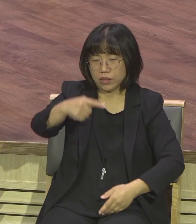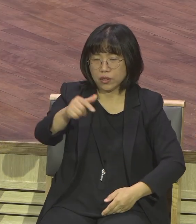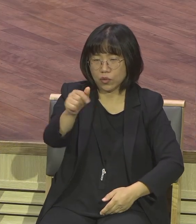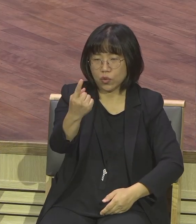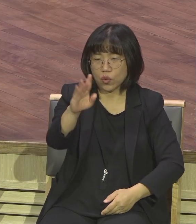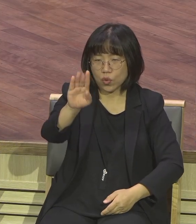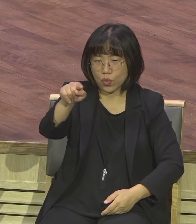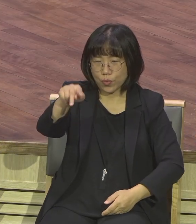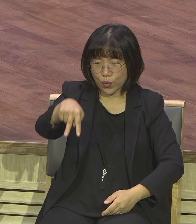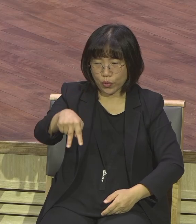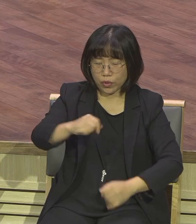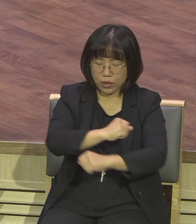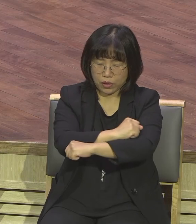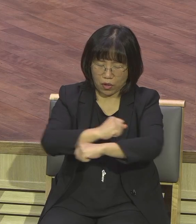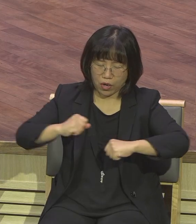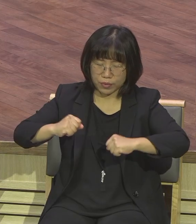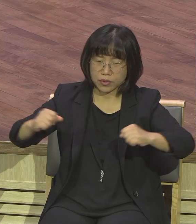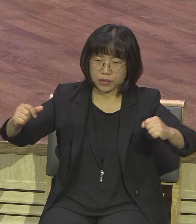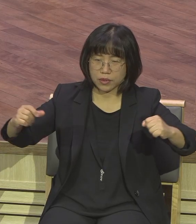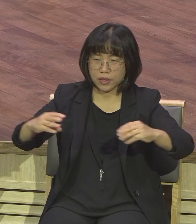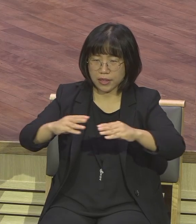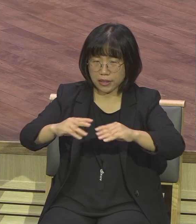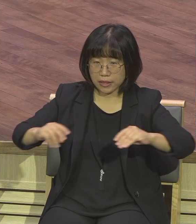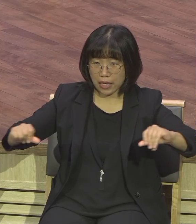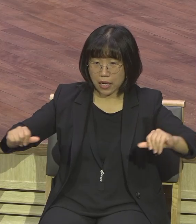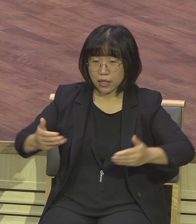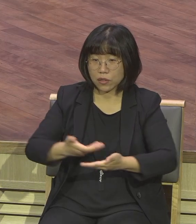땅. 넓은 땅.